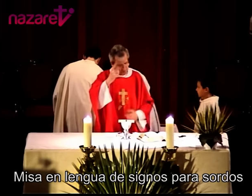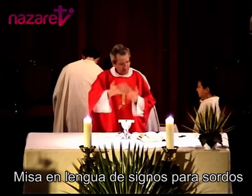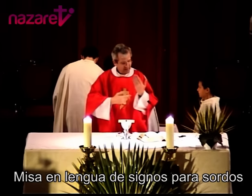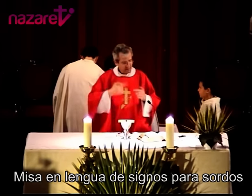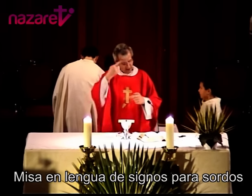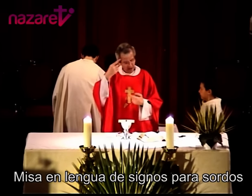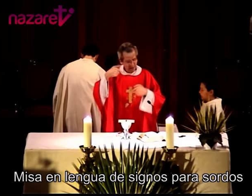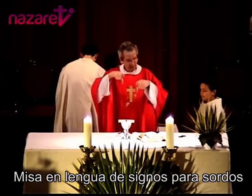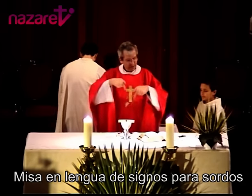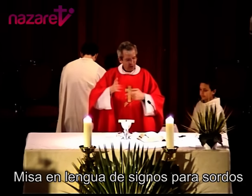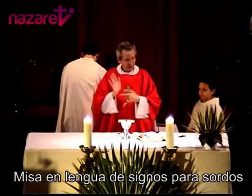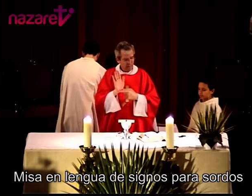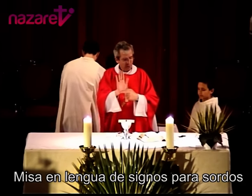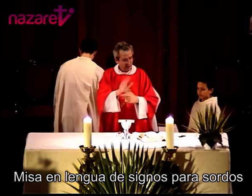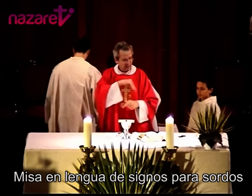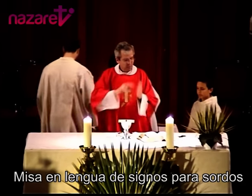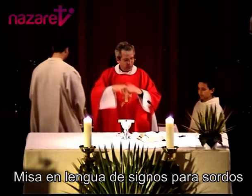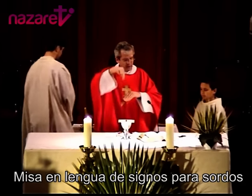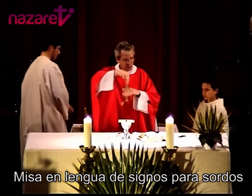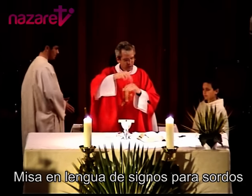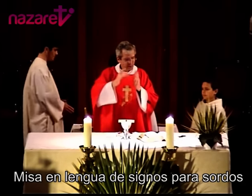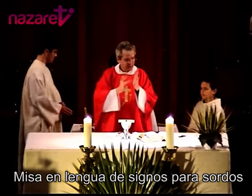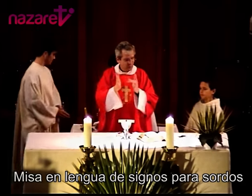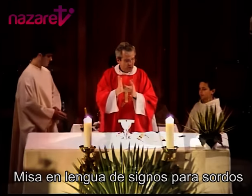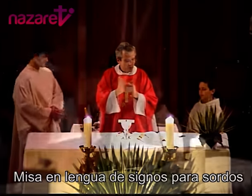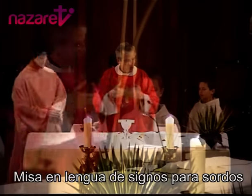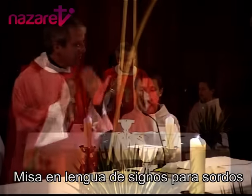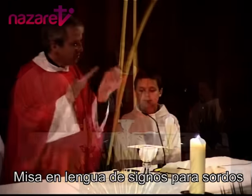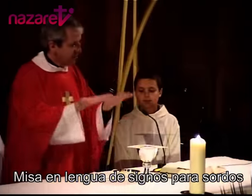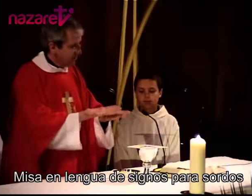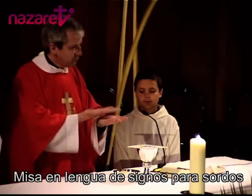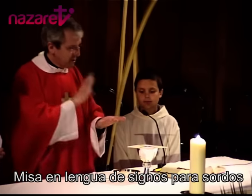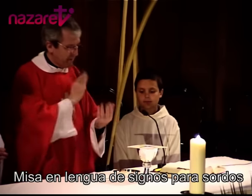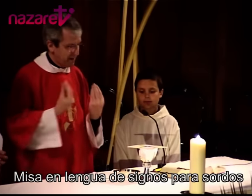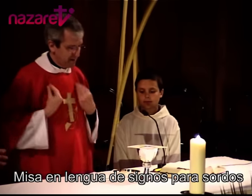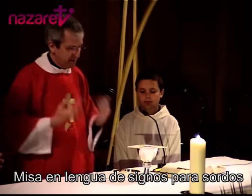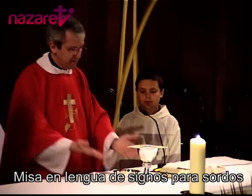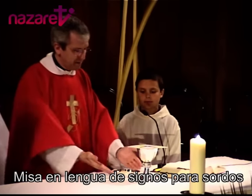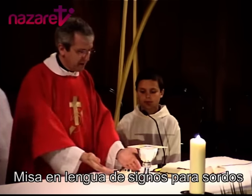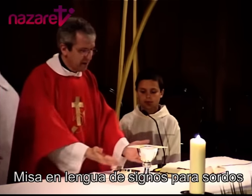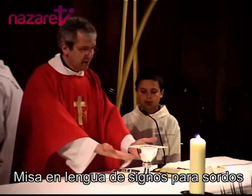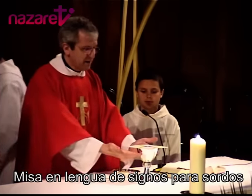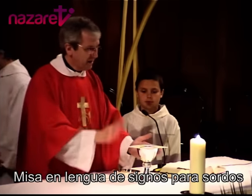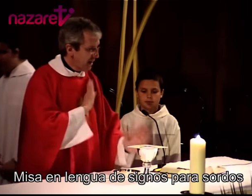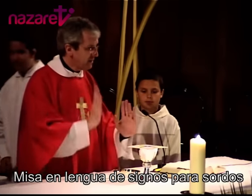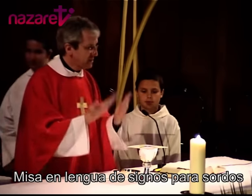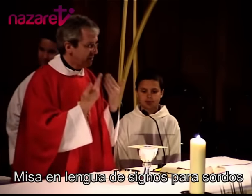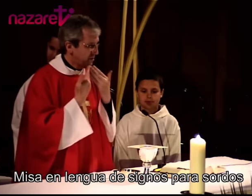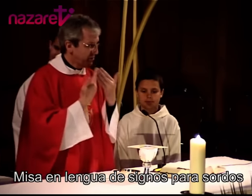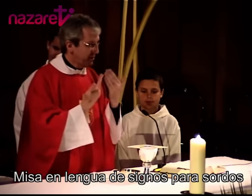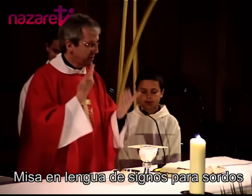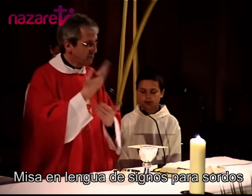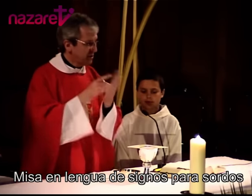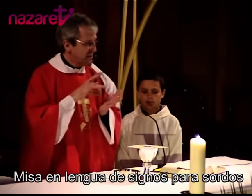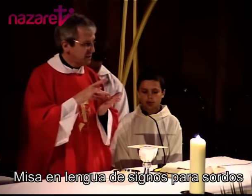Así pues, Padre, al celebrar ahora el memorial de la muerte y resurrección de tu Hijo, te ofrecemos el pan de vida y el cáliz de